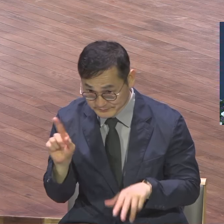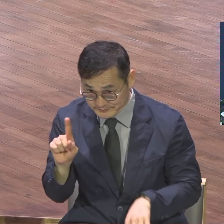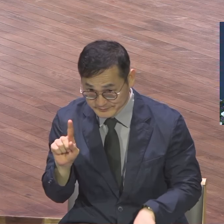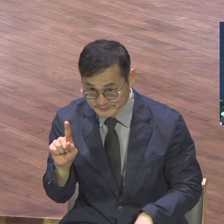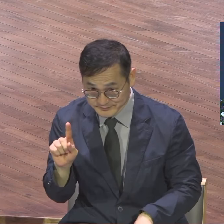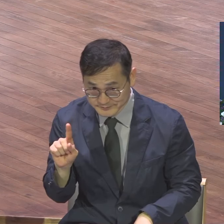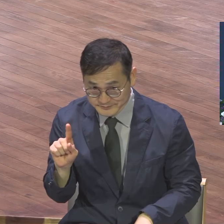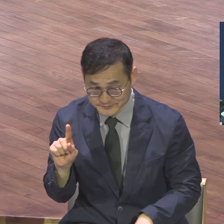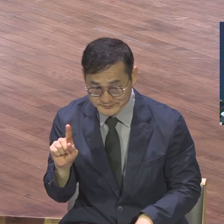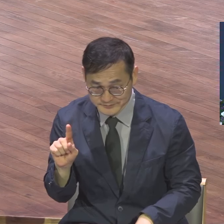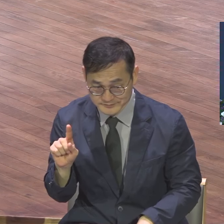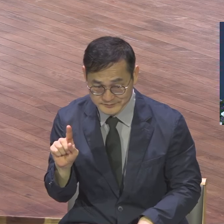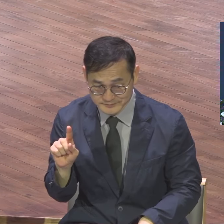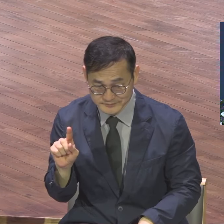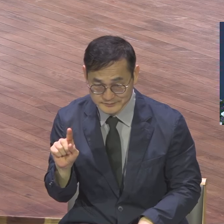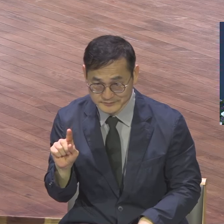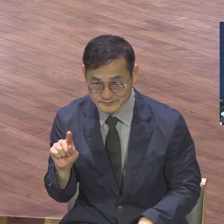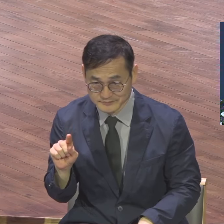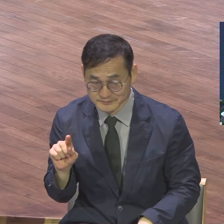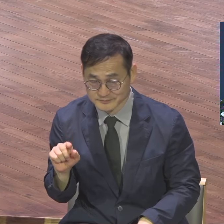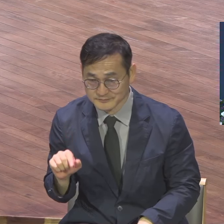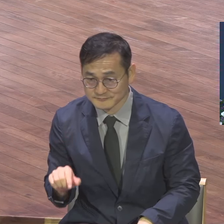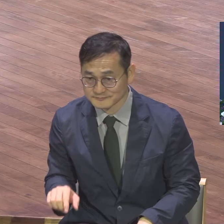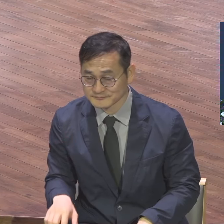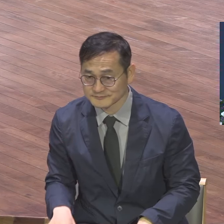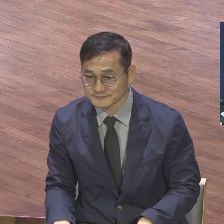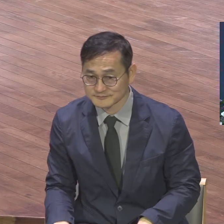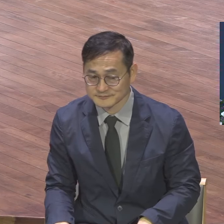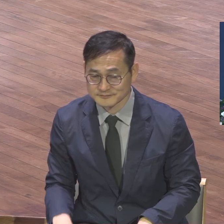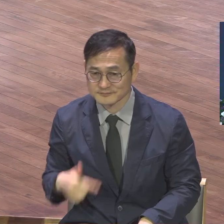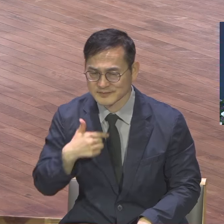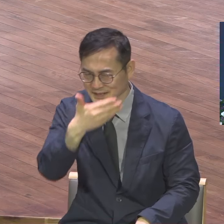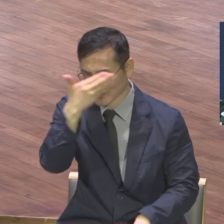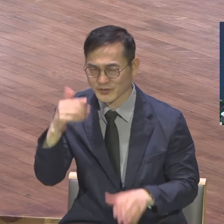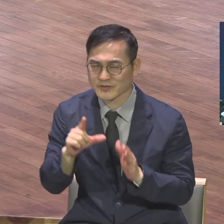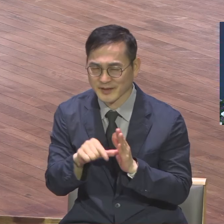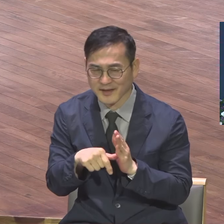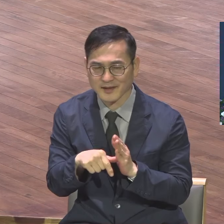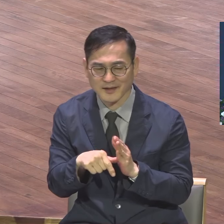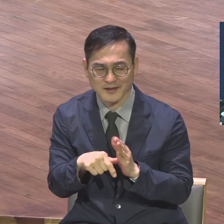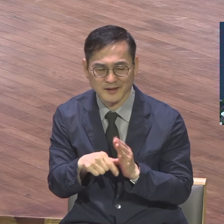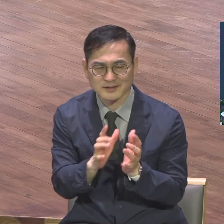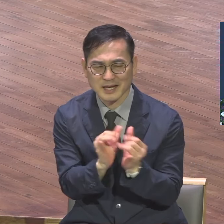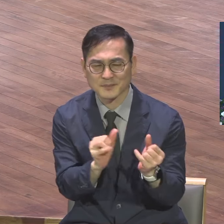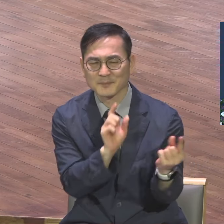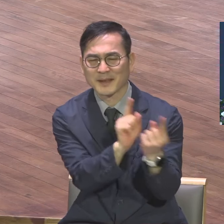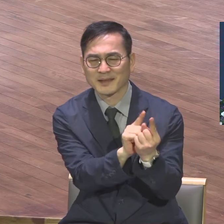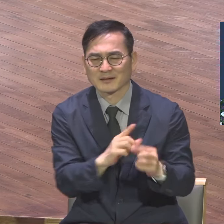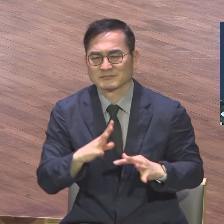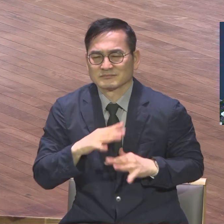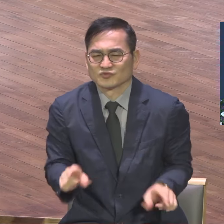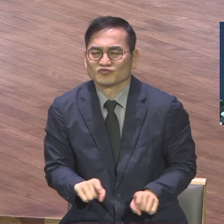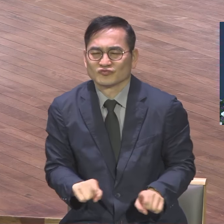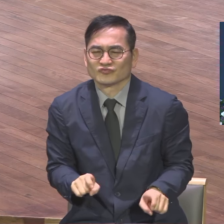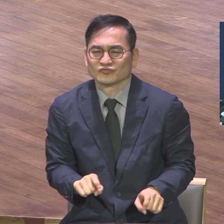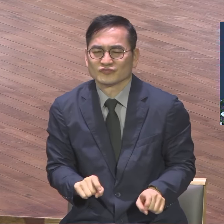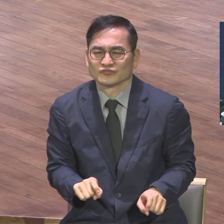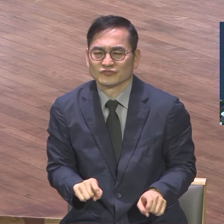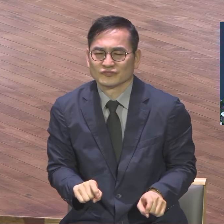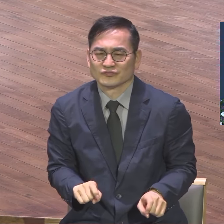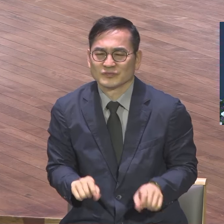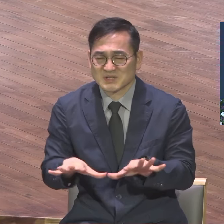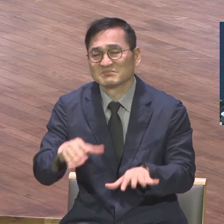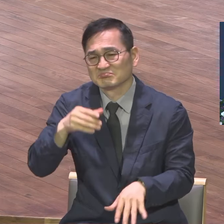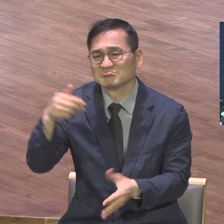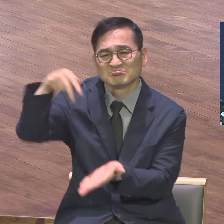제가 여러분 앞에 서서 지금 설교를 저렇게 하고 있지만은 저는 청년 때 사람을 만난 게 두려웠어요. 부끄러움이 너무